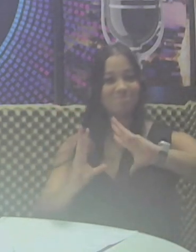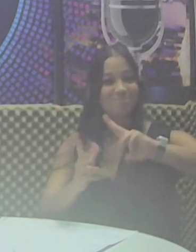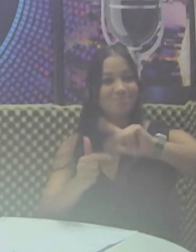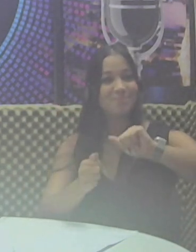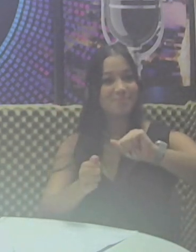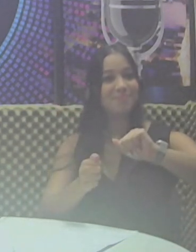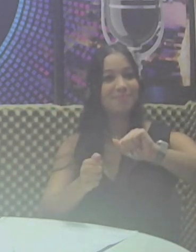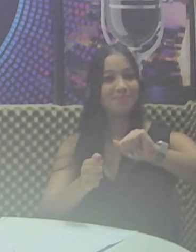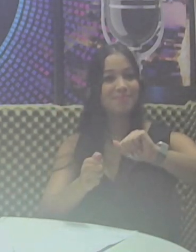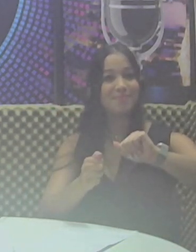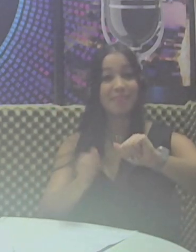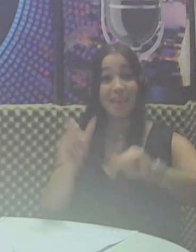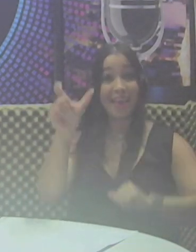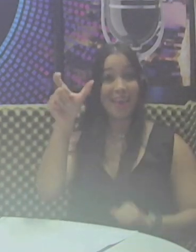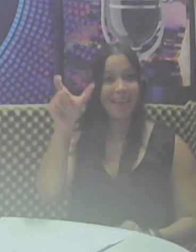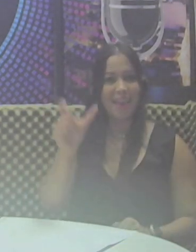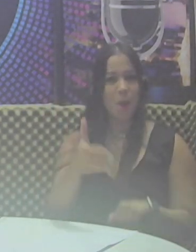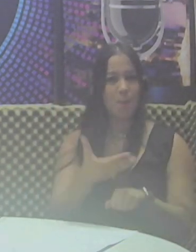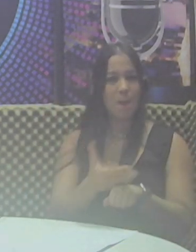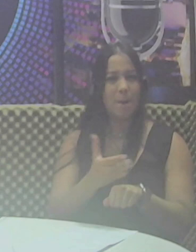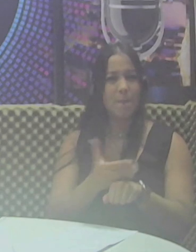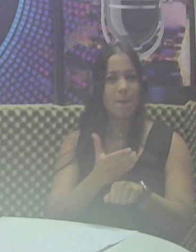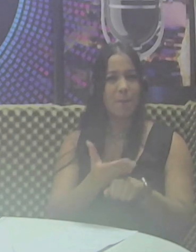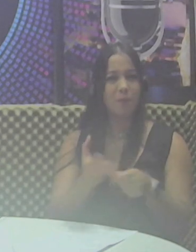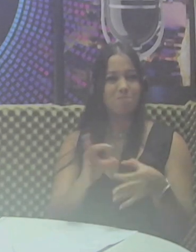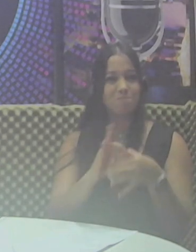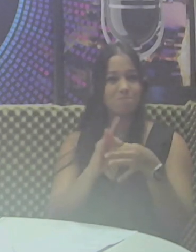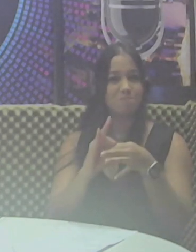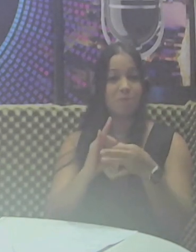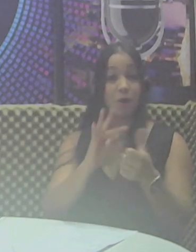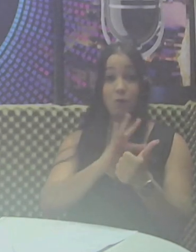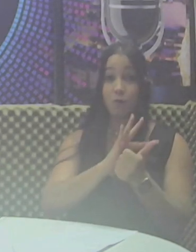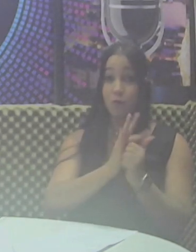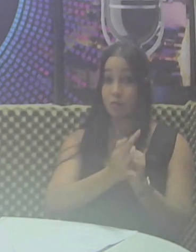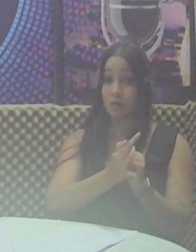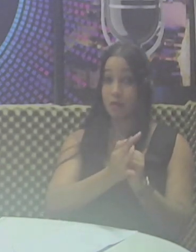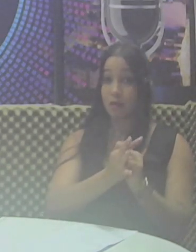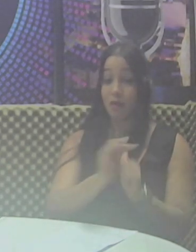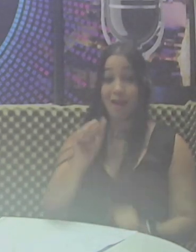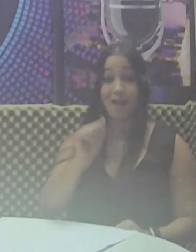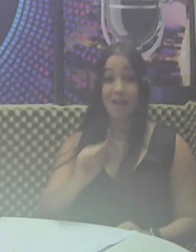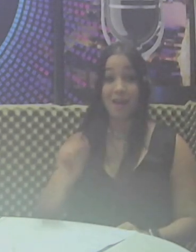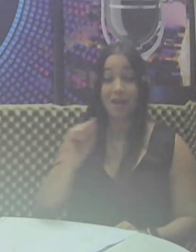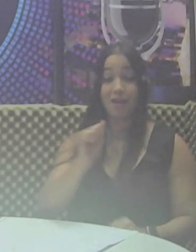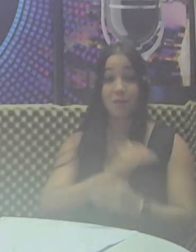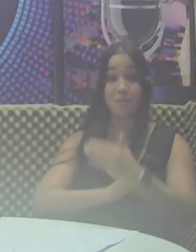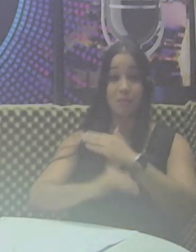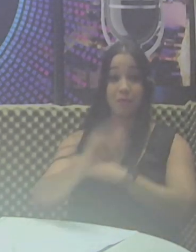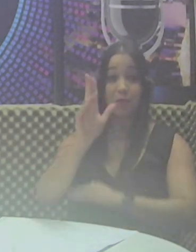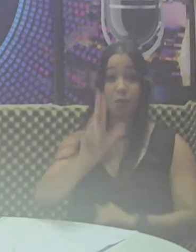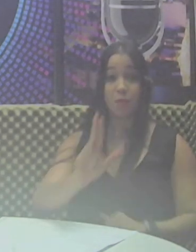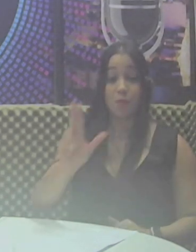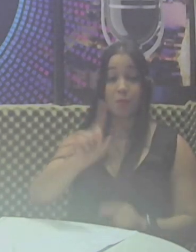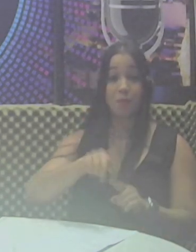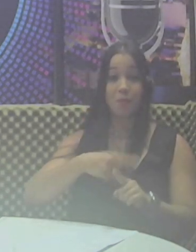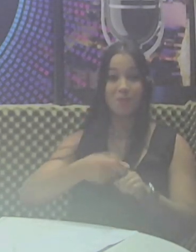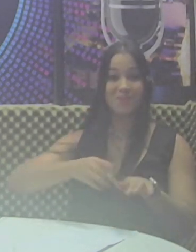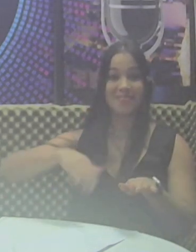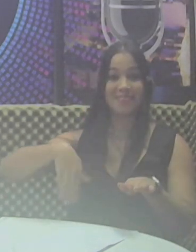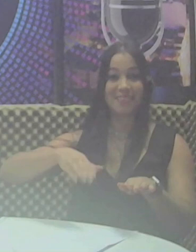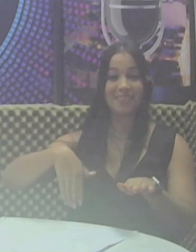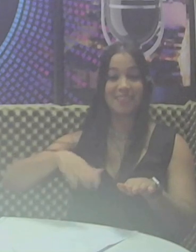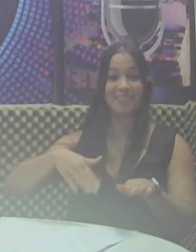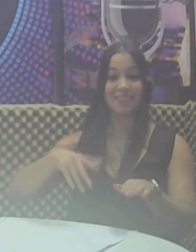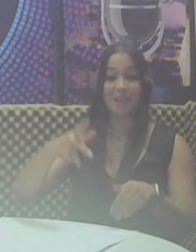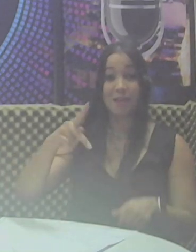atleta que treina pela parceria entre FUTEL, Associação dos Paraplégicos de Uberlândia e Praia Clube, Pedro foi convocado